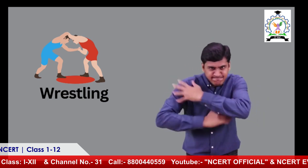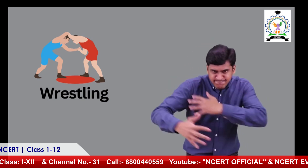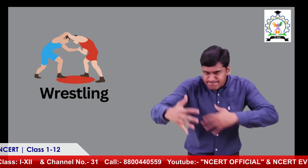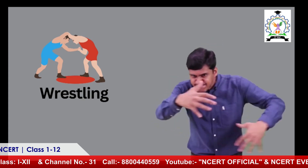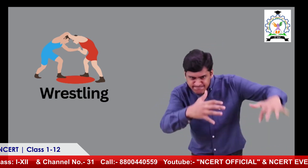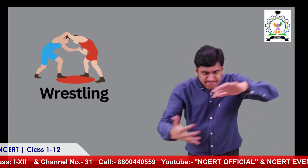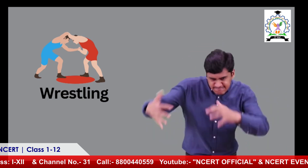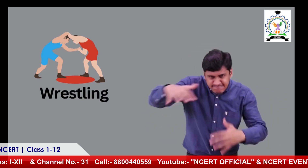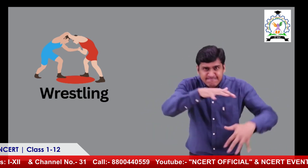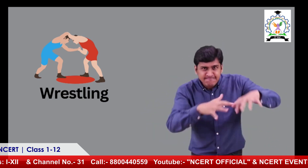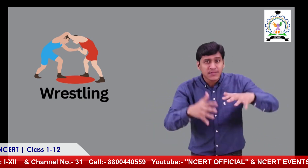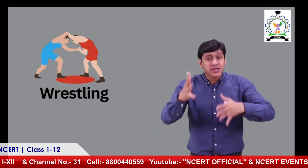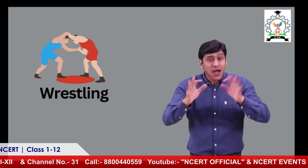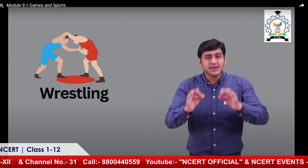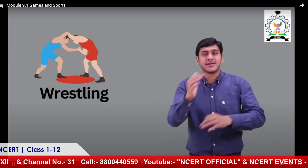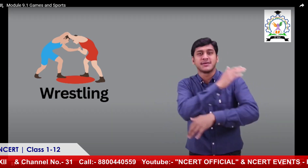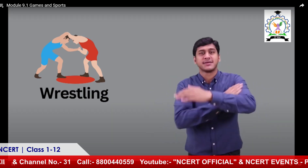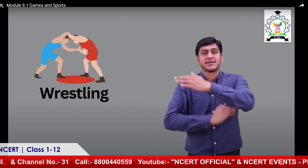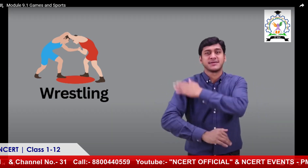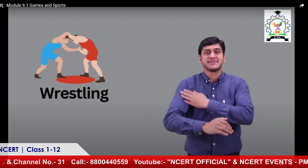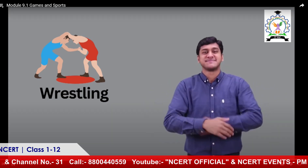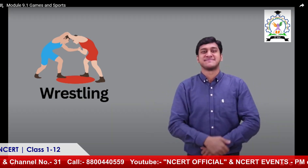जैसे रेसलिंग करते हैं तो साइन भी ठीक वैसे ही है।